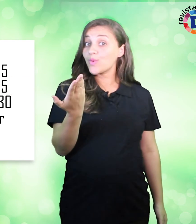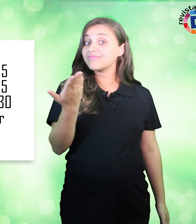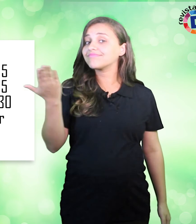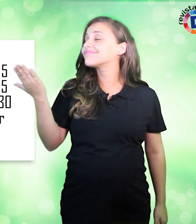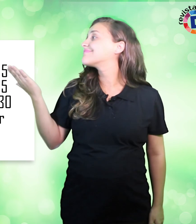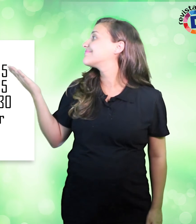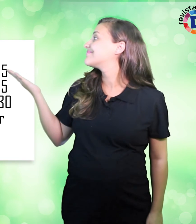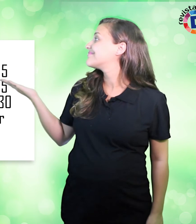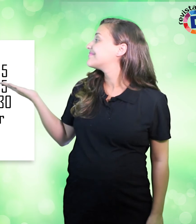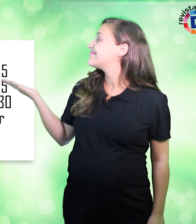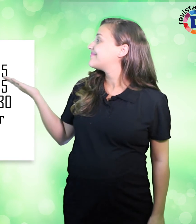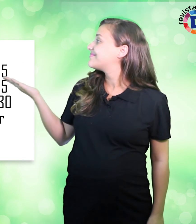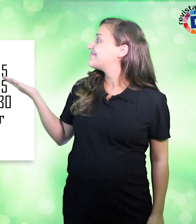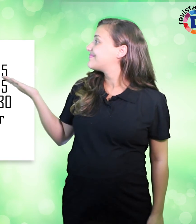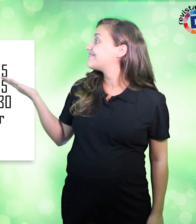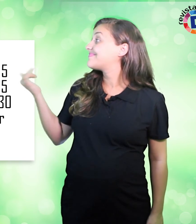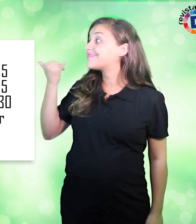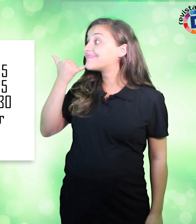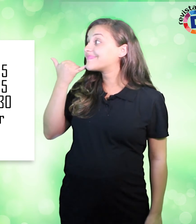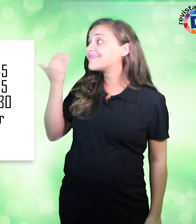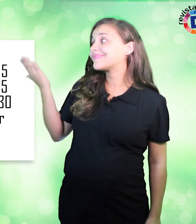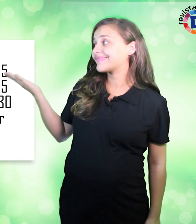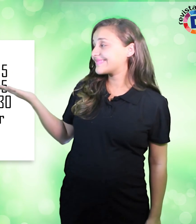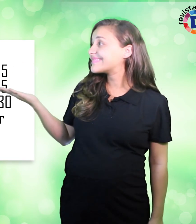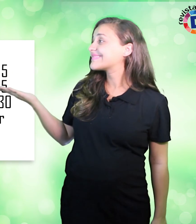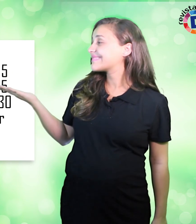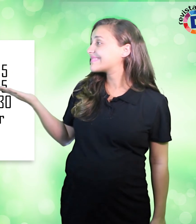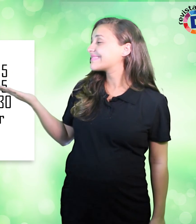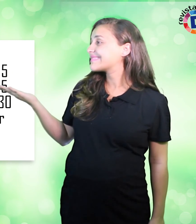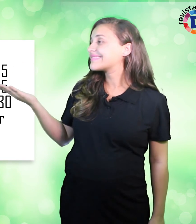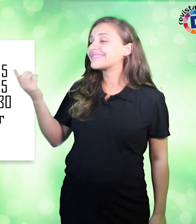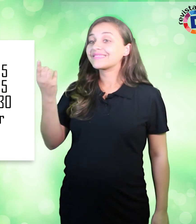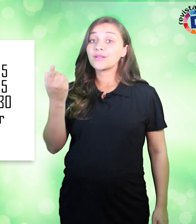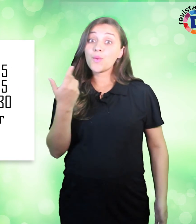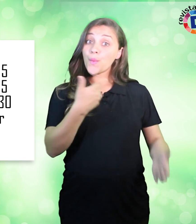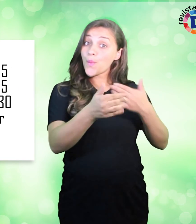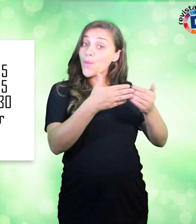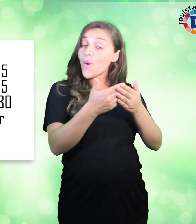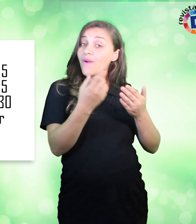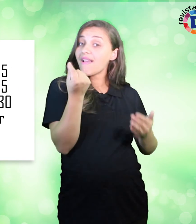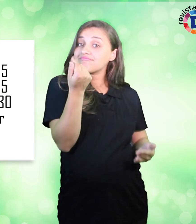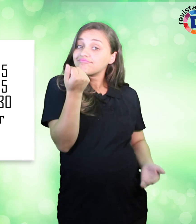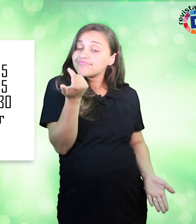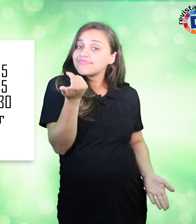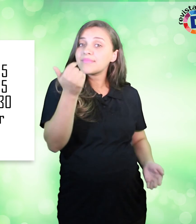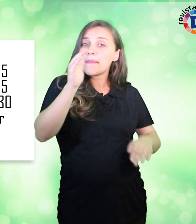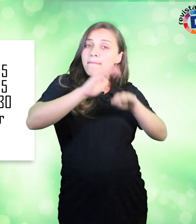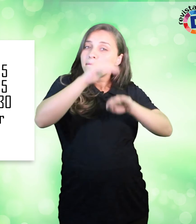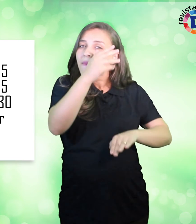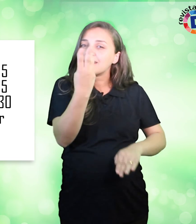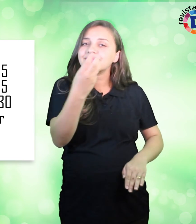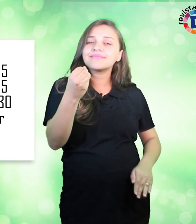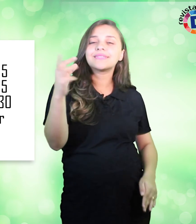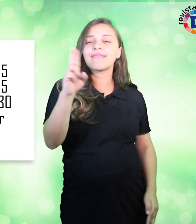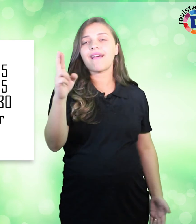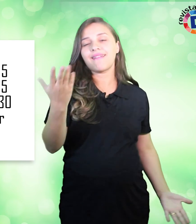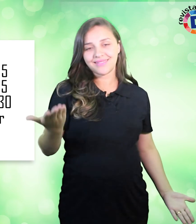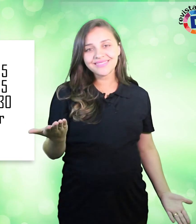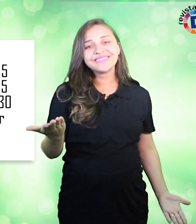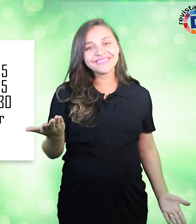0800 776 2016 qualquer valor acima de R$30. Por